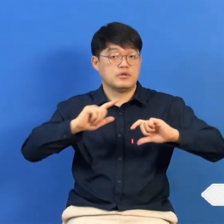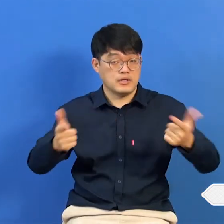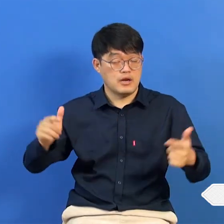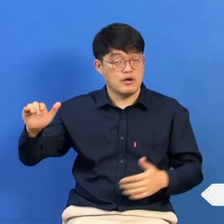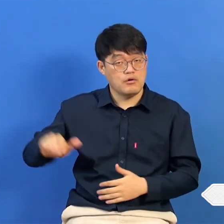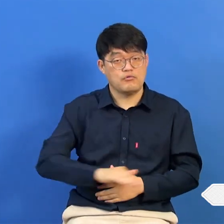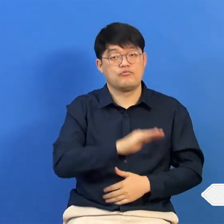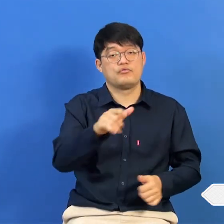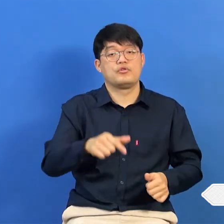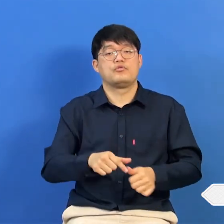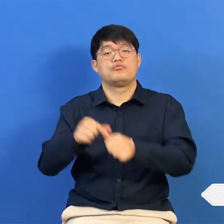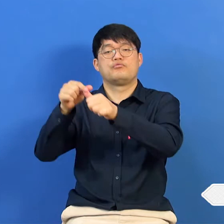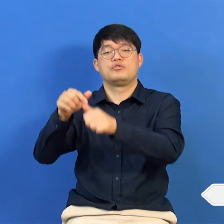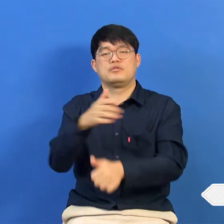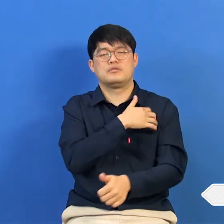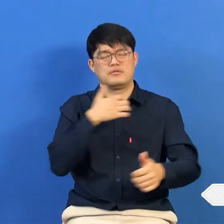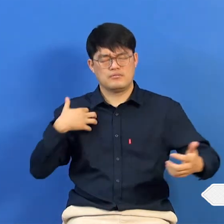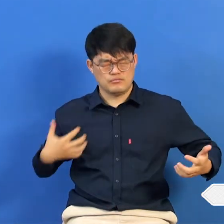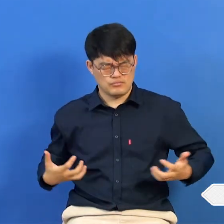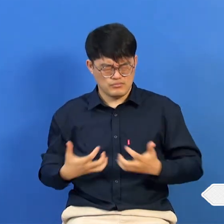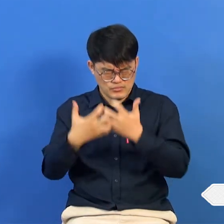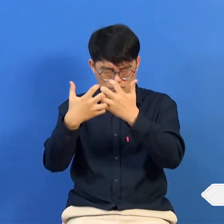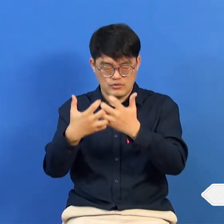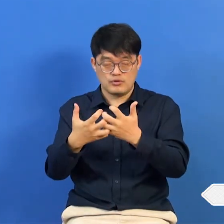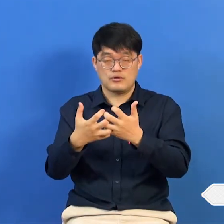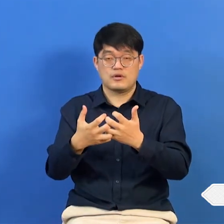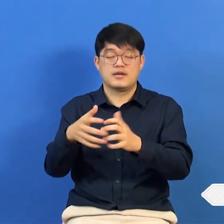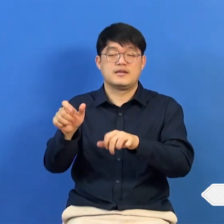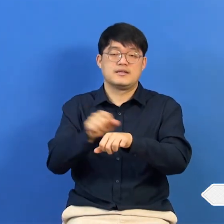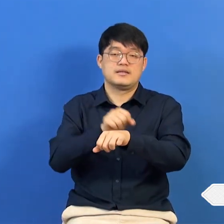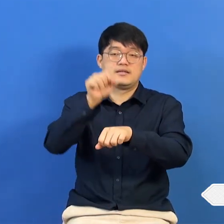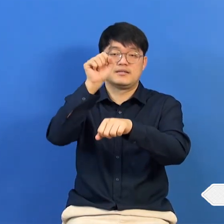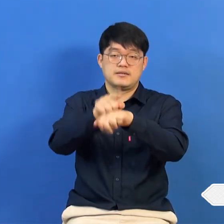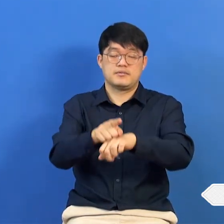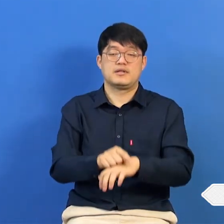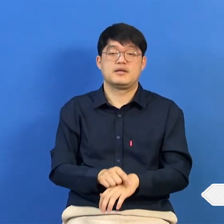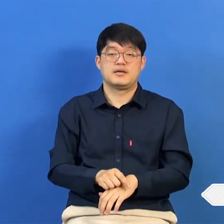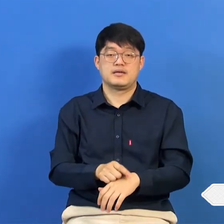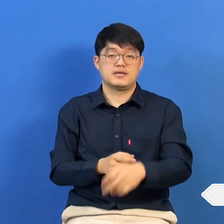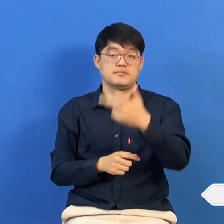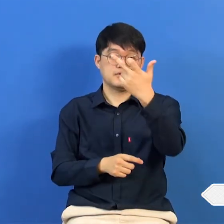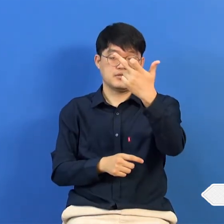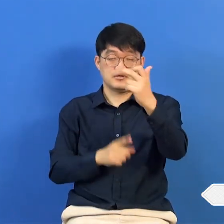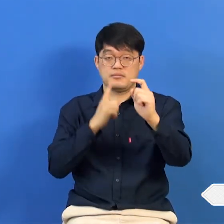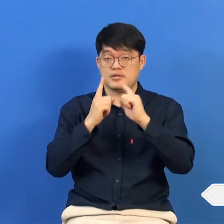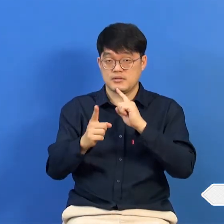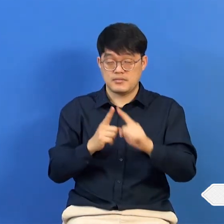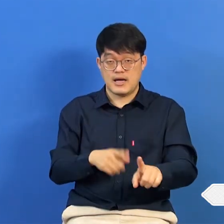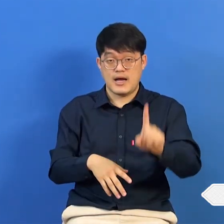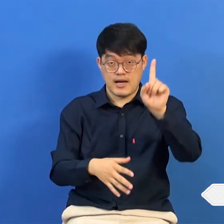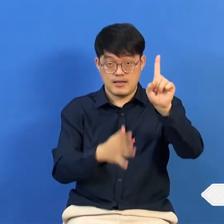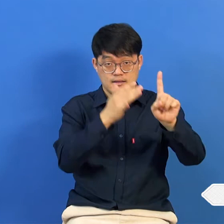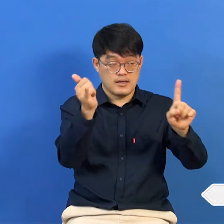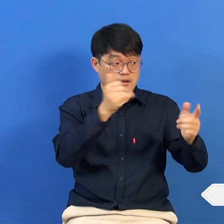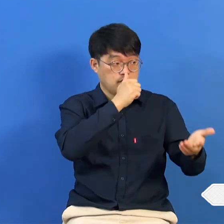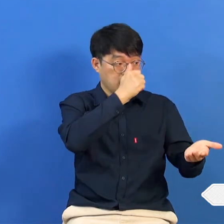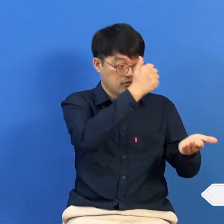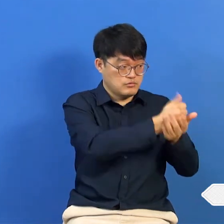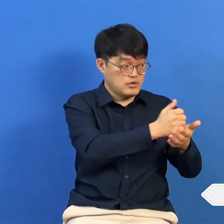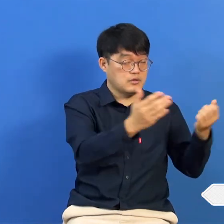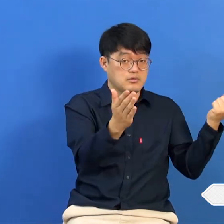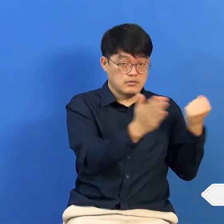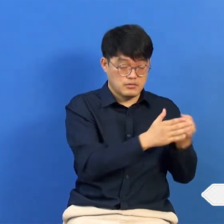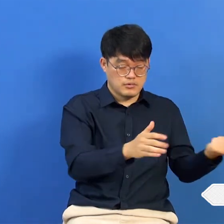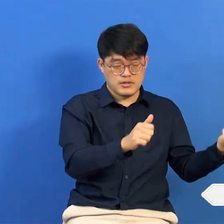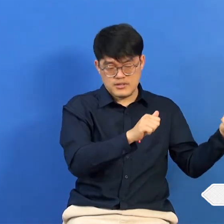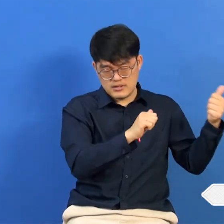구원은 넘치도록 풍성한 것이 특징입니다. 17절 보면 한 사람의 범죄로 말미암아 사망이 그